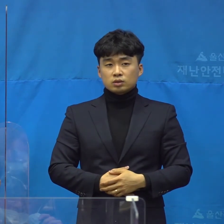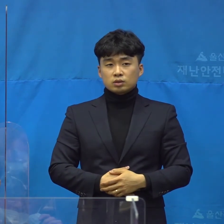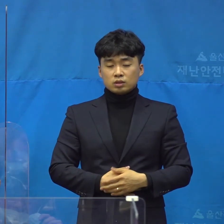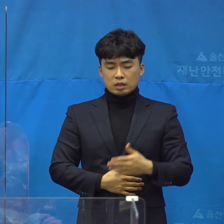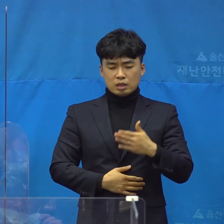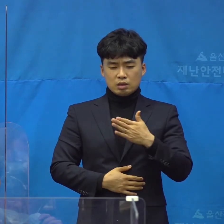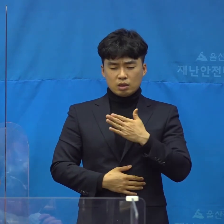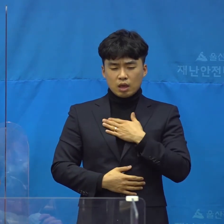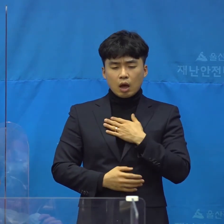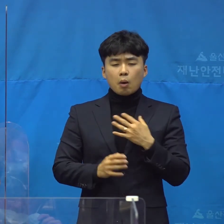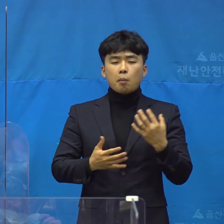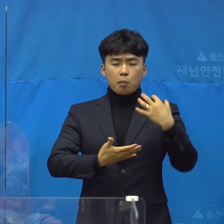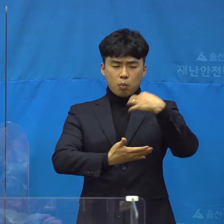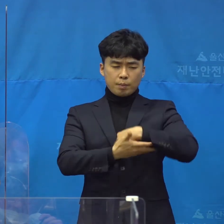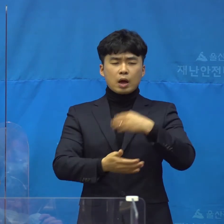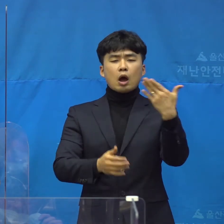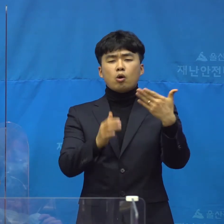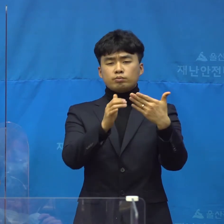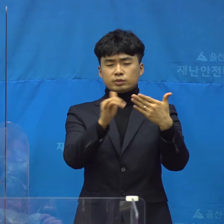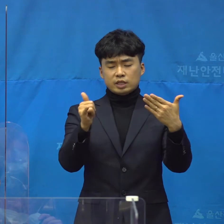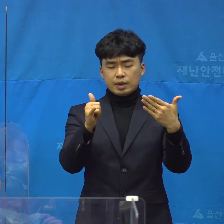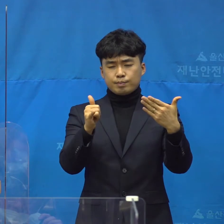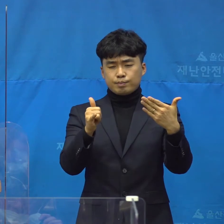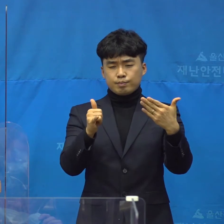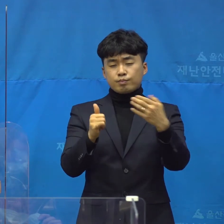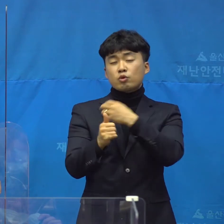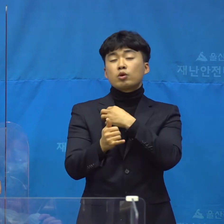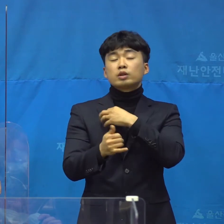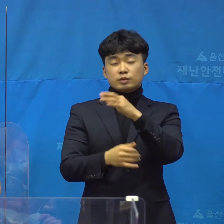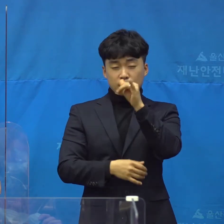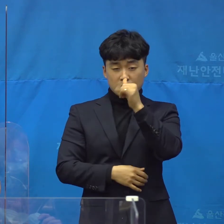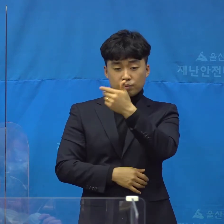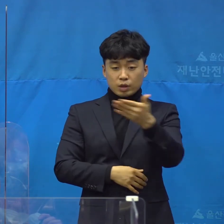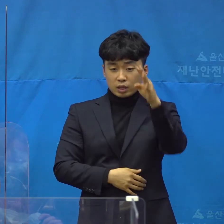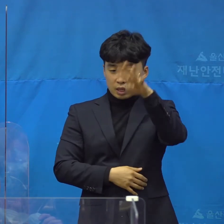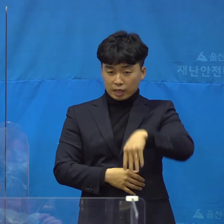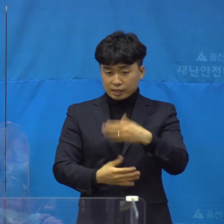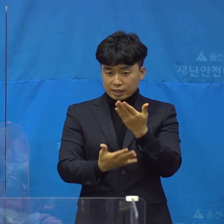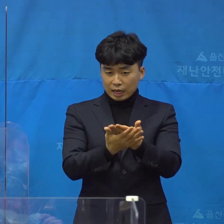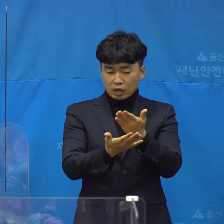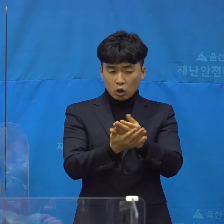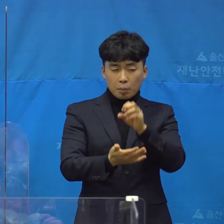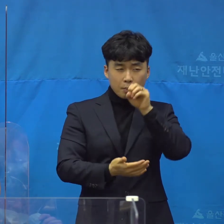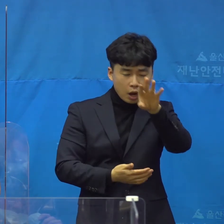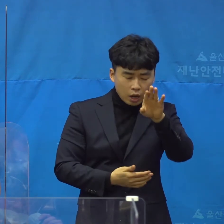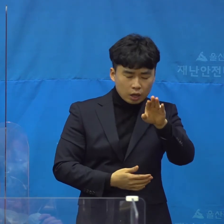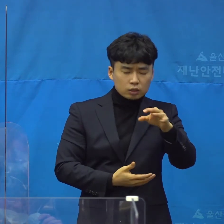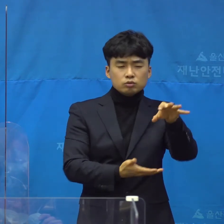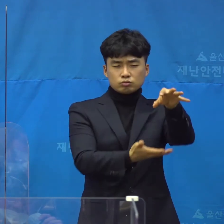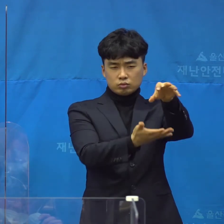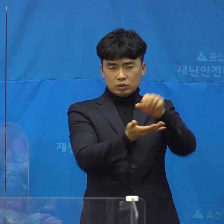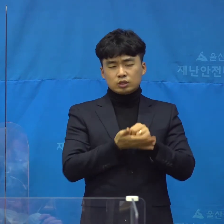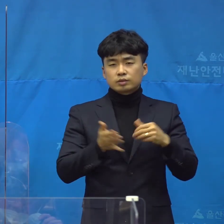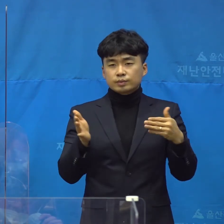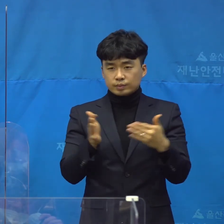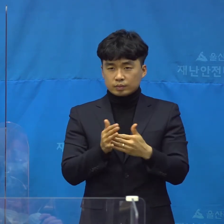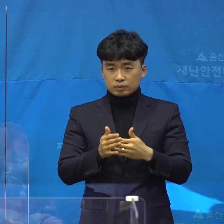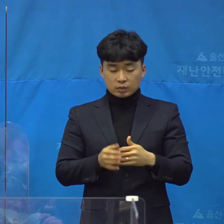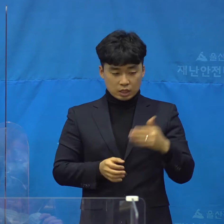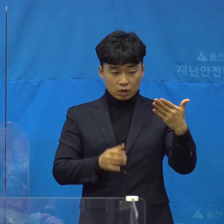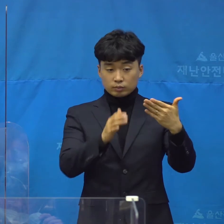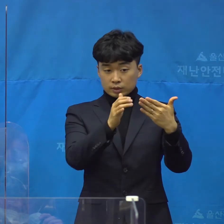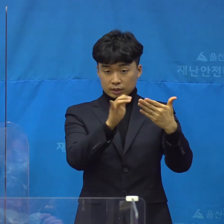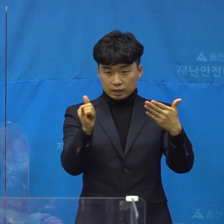본인 포함해서 9명이다. 그래서 9명 명단을 줄 수가 있느냐. 그래서 저희들이 확보를 했습니다. 확보를 했고,